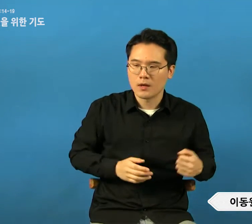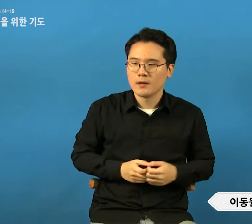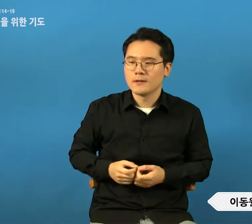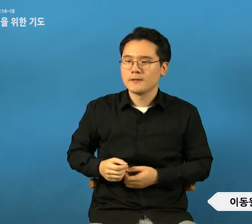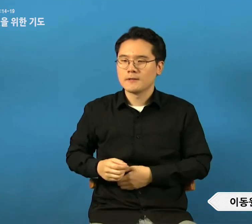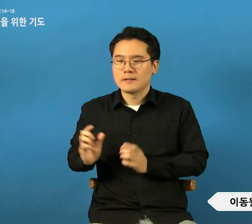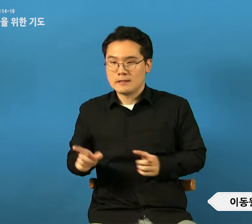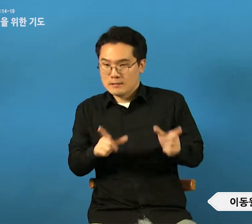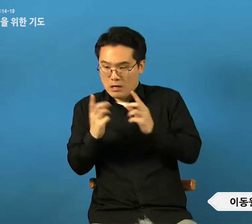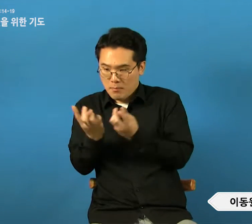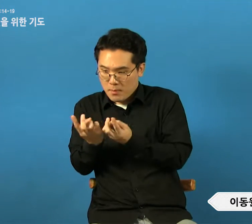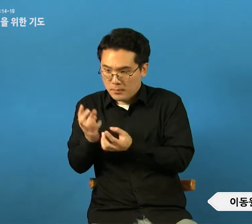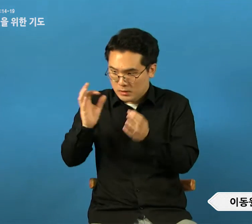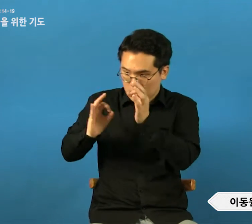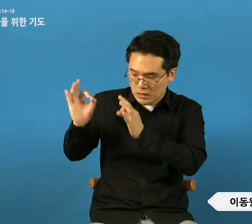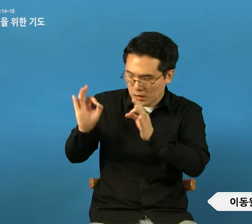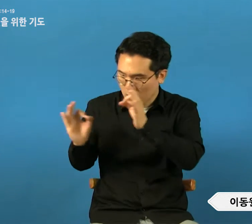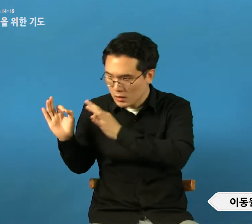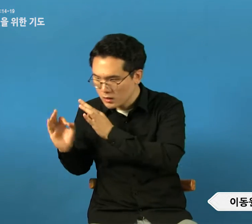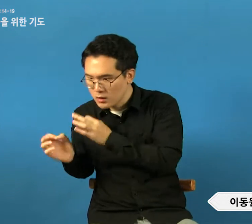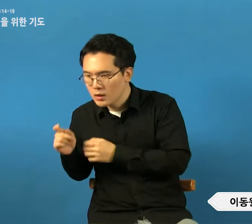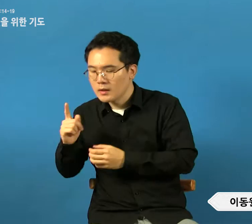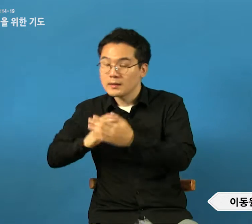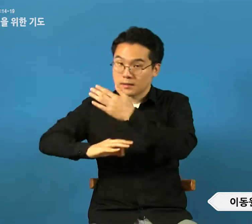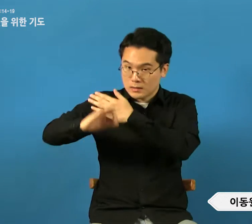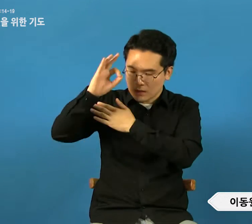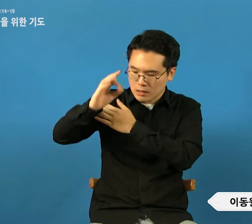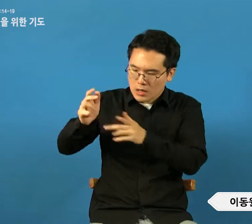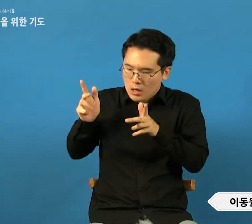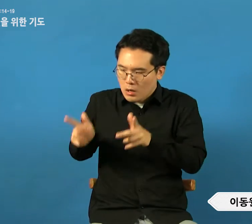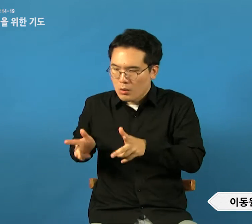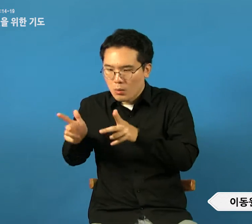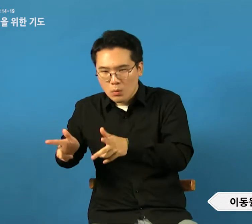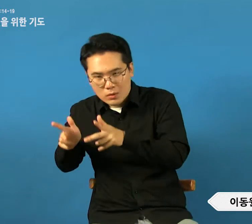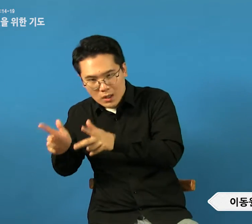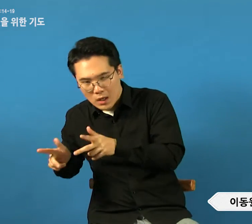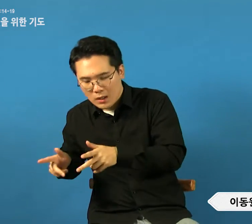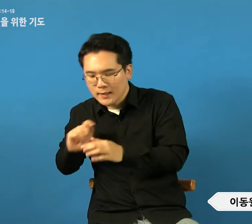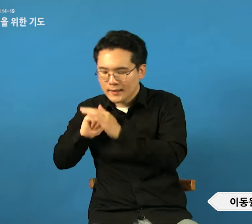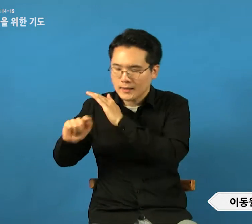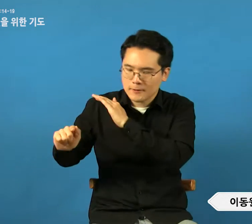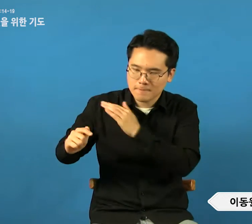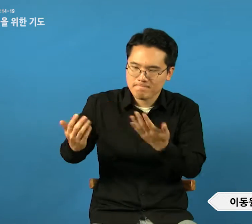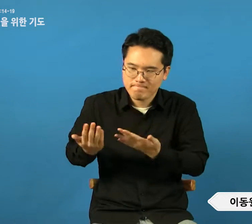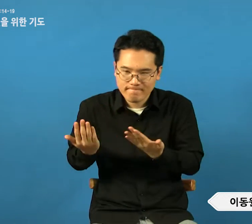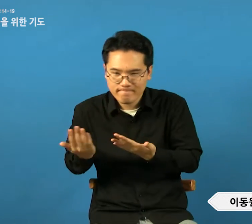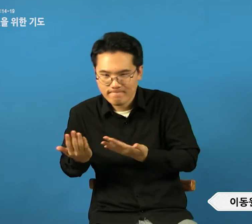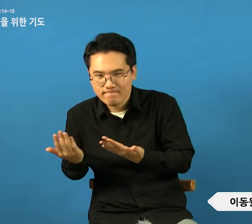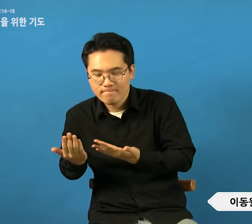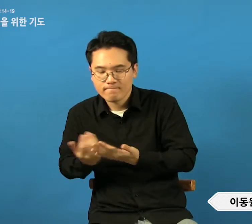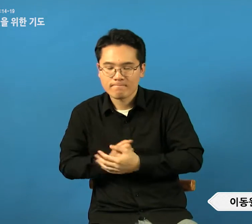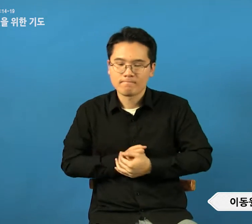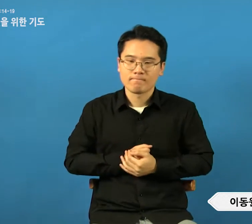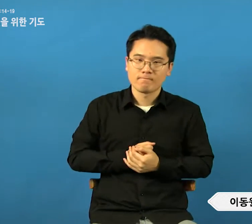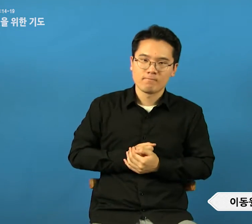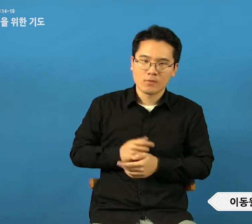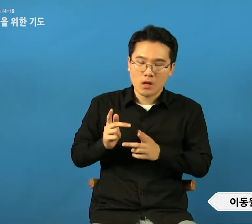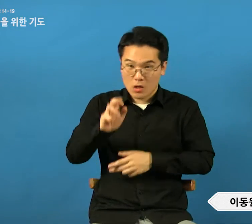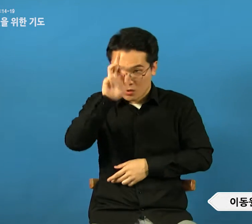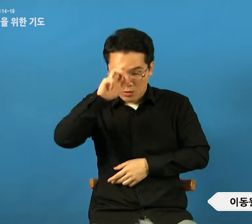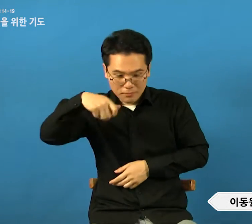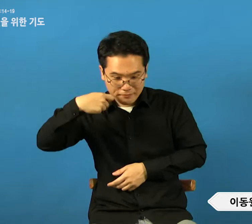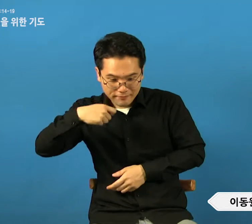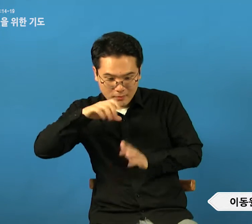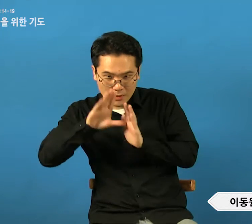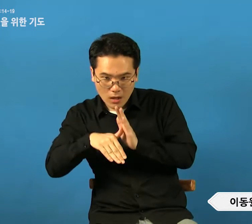위해서 낮에는 공장에 가서 일을 하셨습니다. 치즈 공장에. 어느 날 공장에서 점심시간에 자기